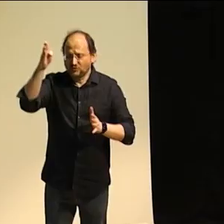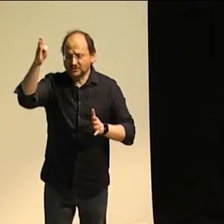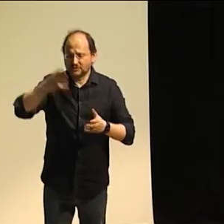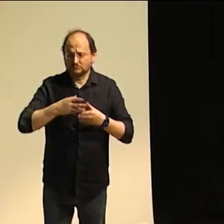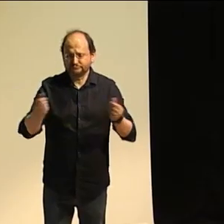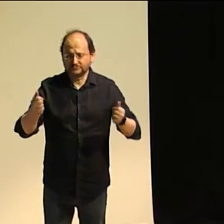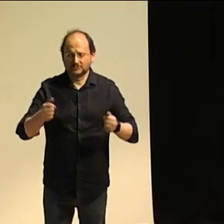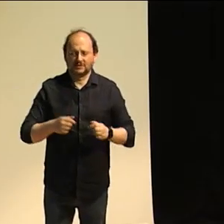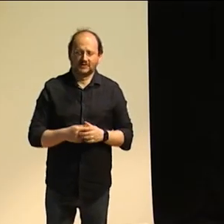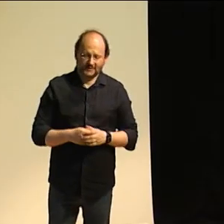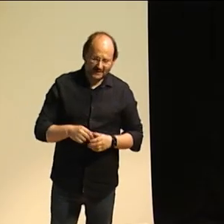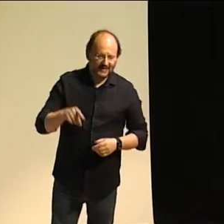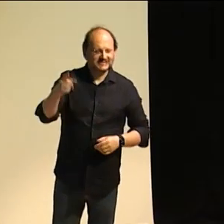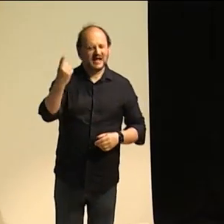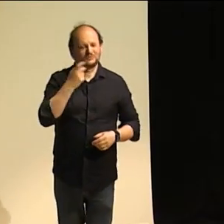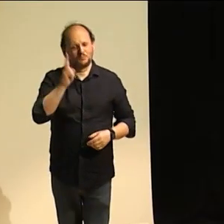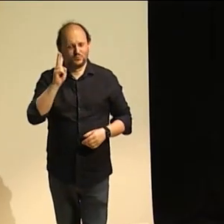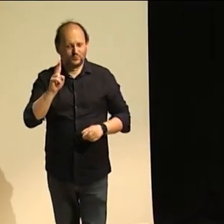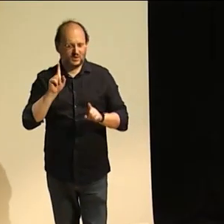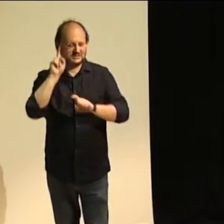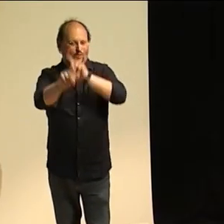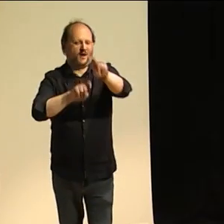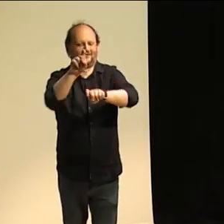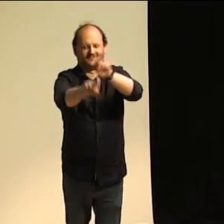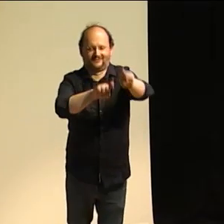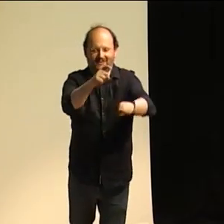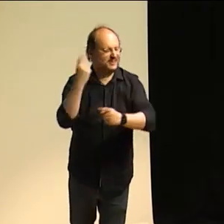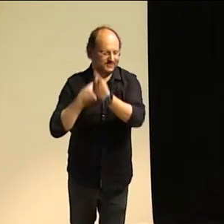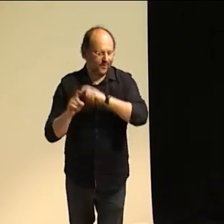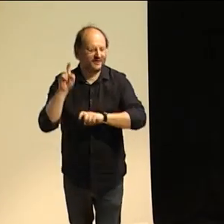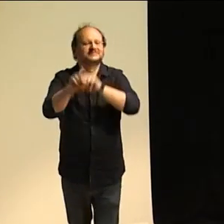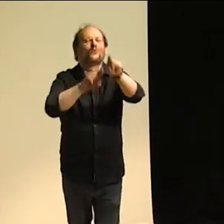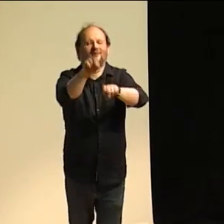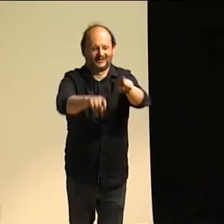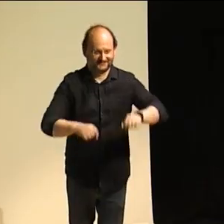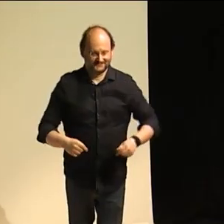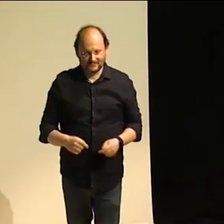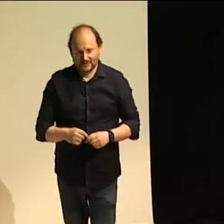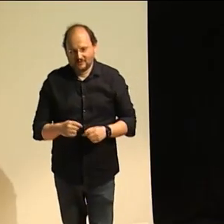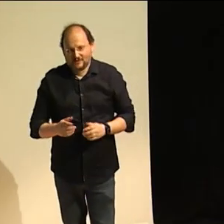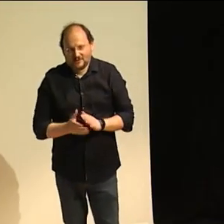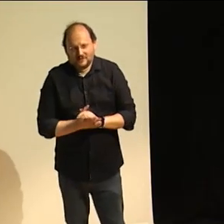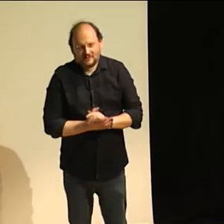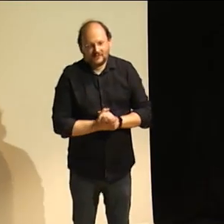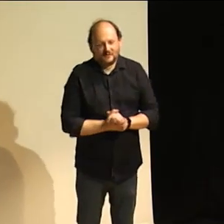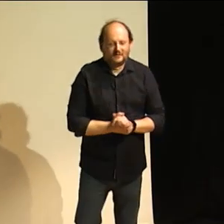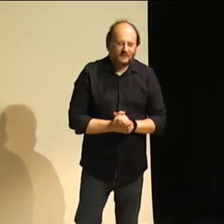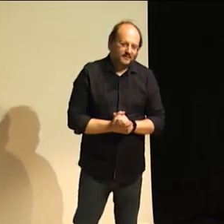Comment vous envisagez l'avenir de la langue des signes? Est-ce qu'elle risque de disparaître ou pas? Alors là, on est vraiment justement dans l'histoire à venir. C'est